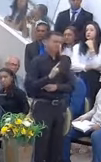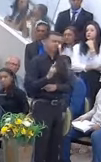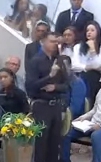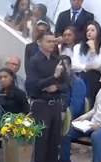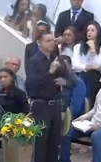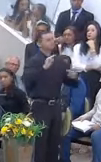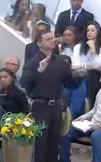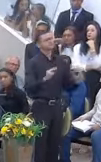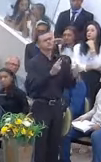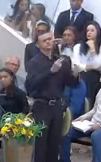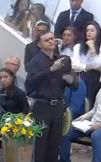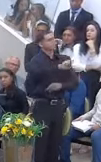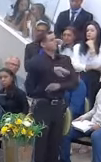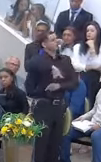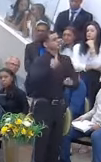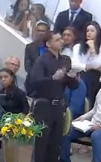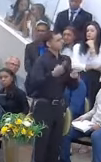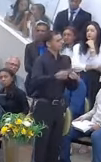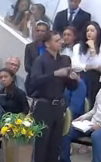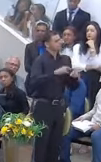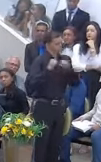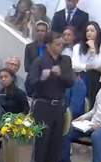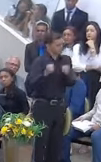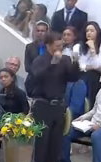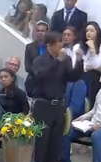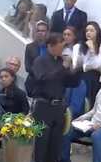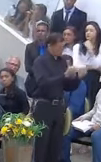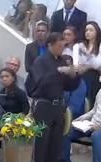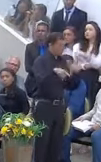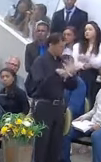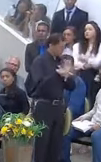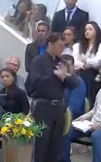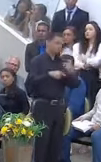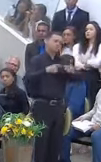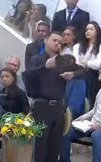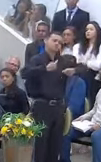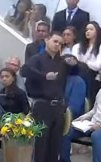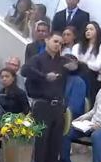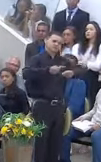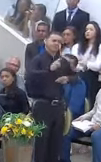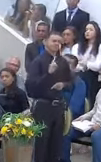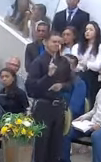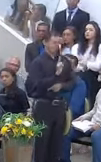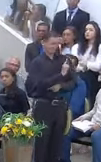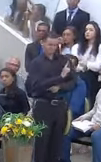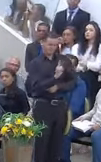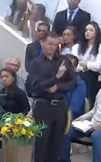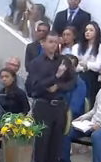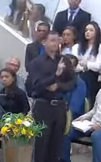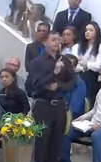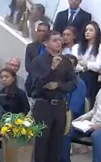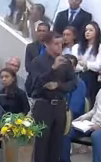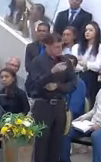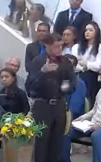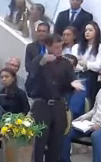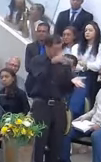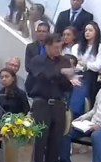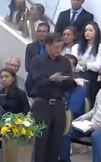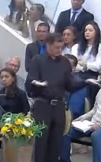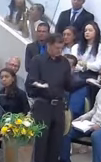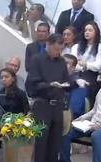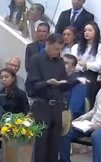ela é vitoriosa não porque ela tenha poderes políticos do lado dela. A igreja só chegou até